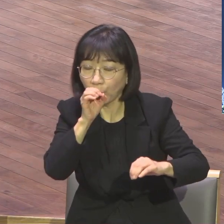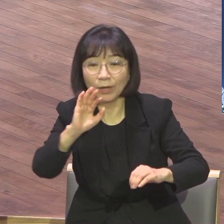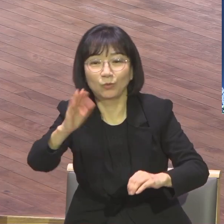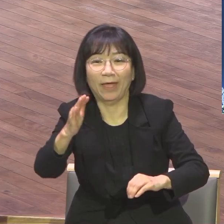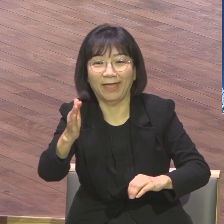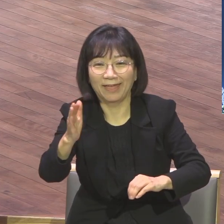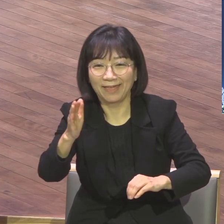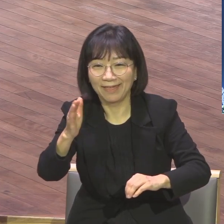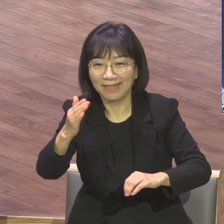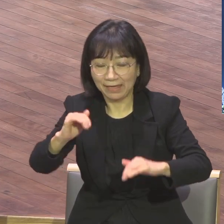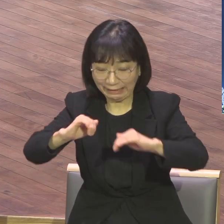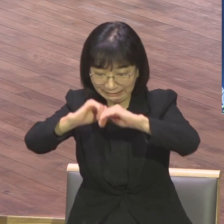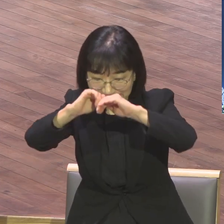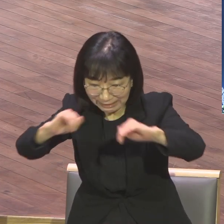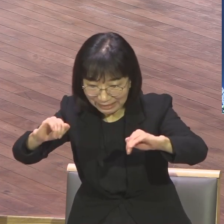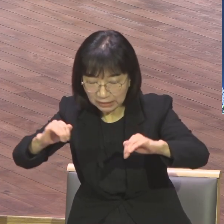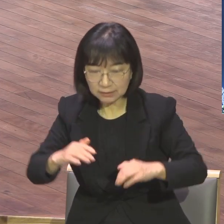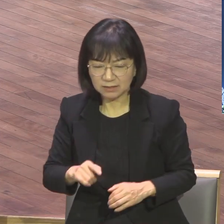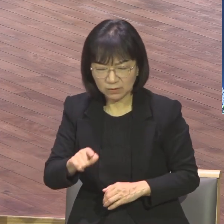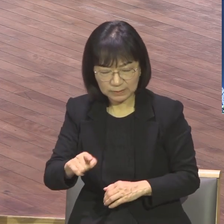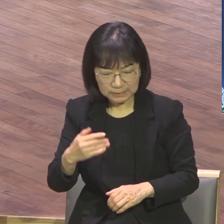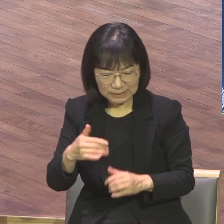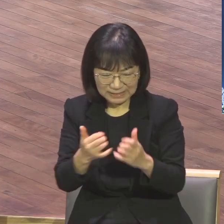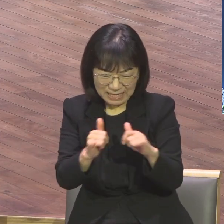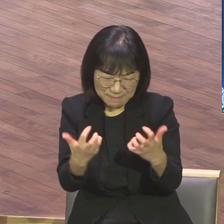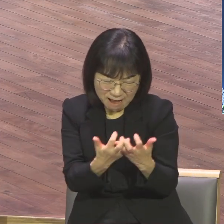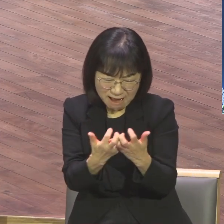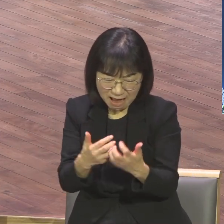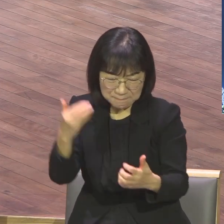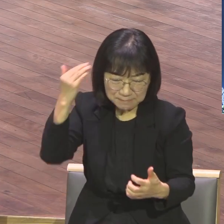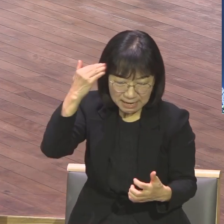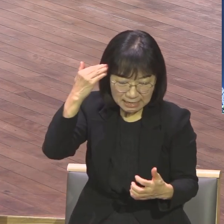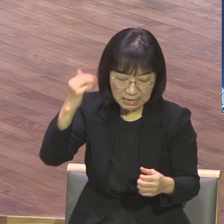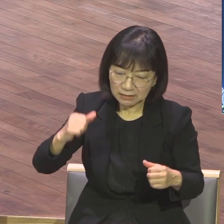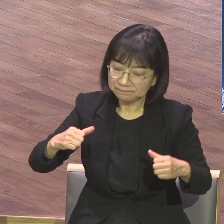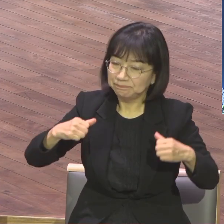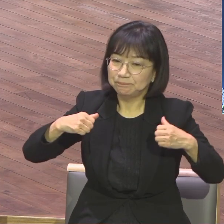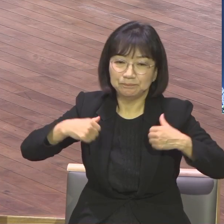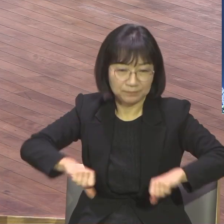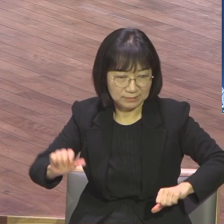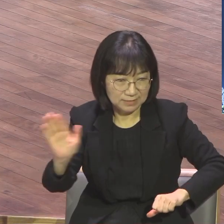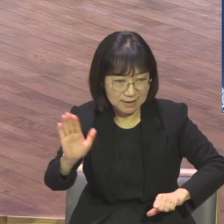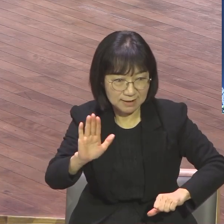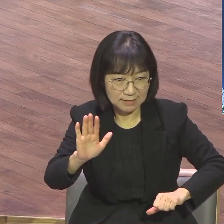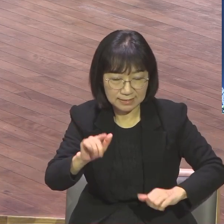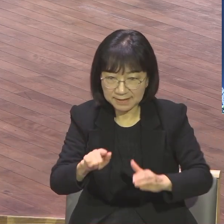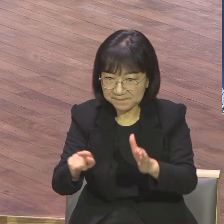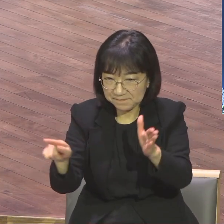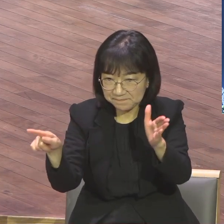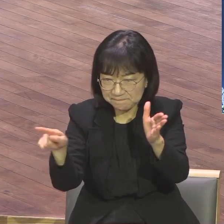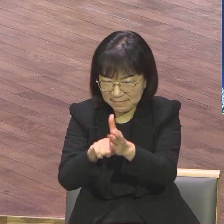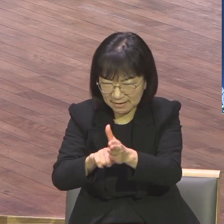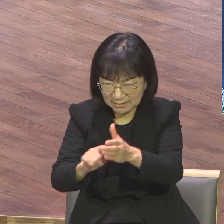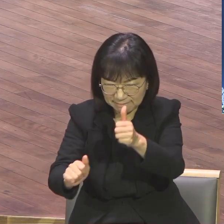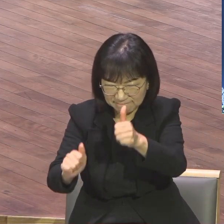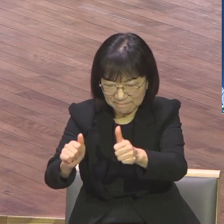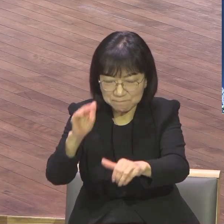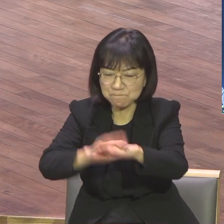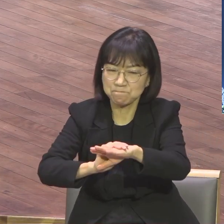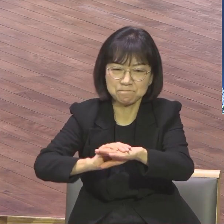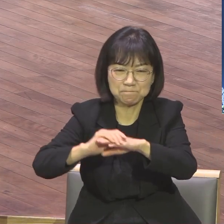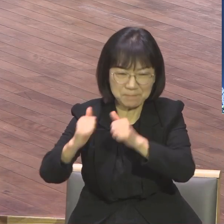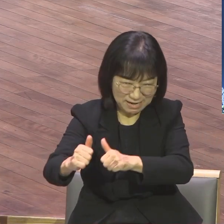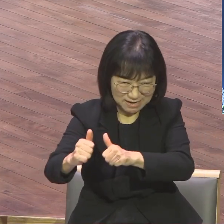장애물 앞에서 이들은 포기한 것이 아니라 믿음의 성붓을 던졌다. 본문 5절에도 보면